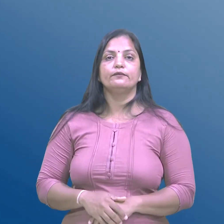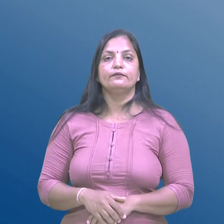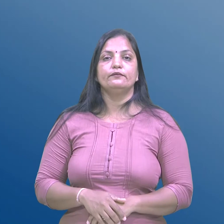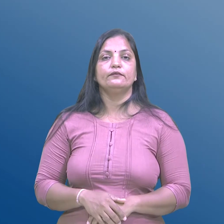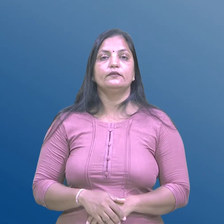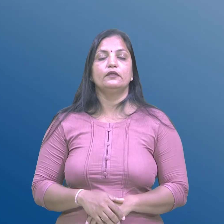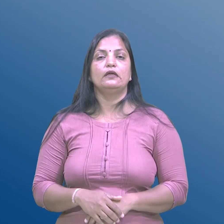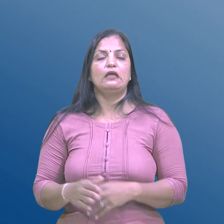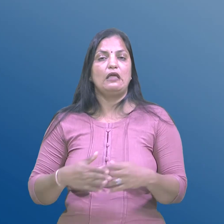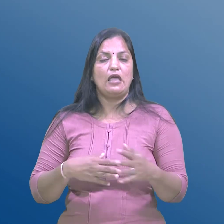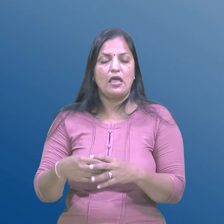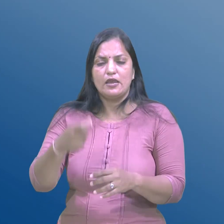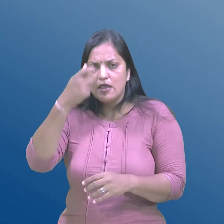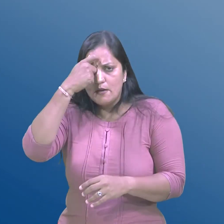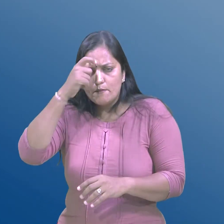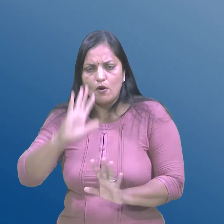આપત્તિ સામે